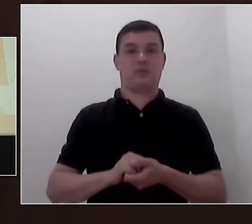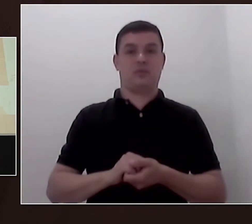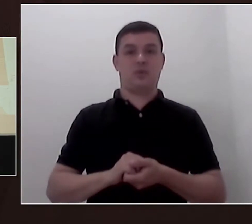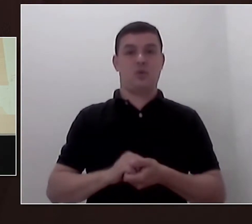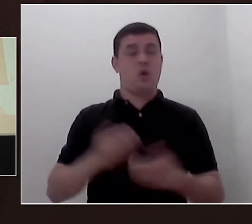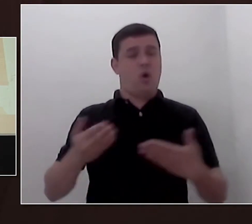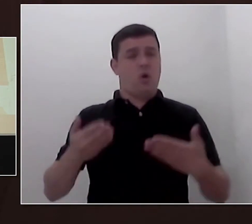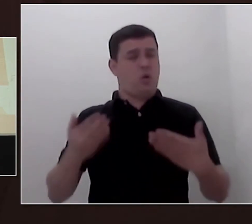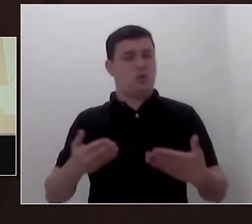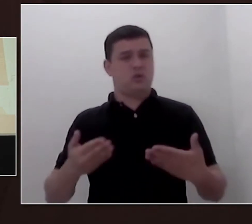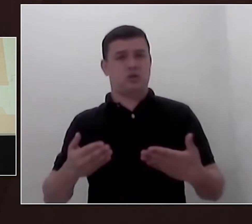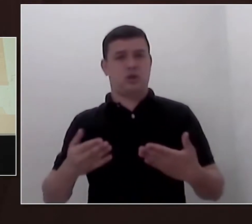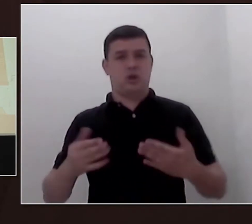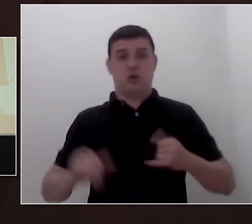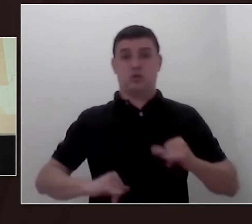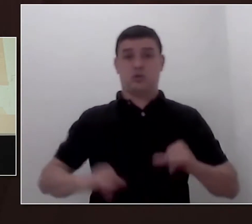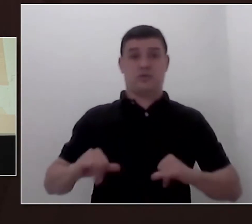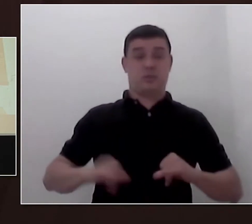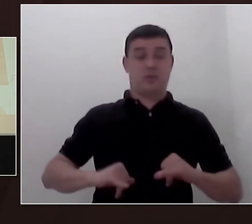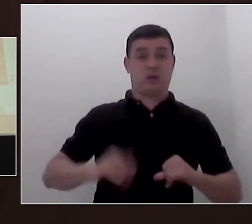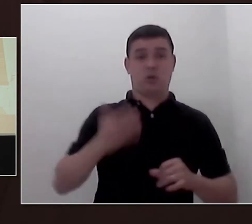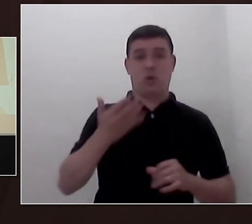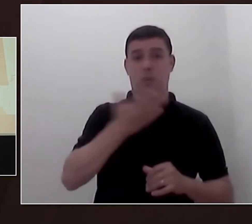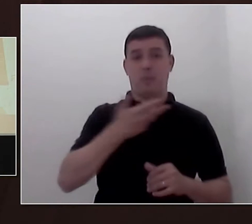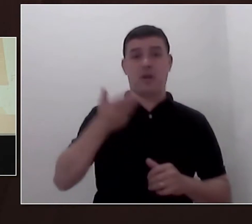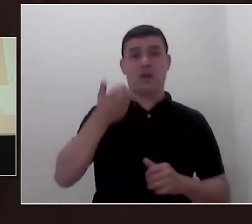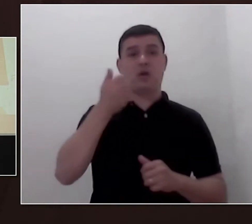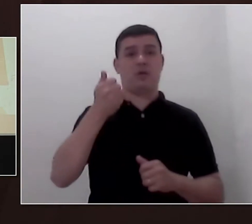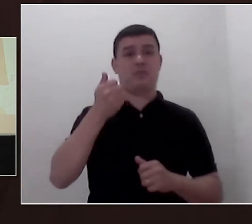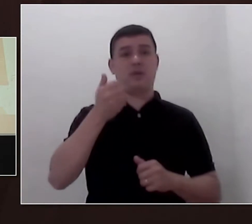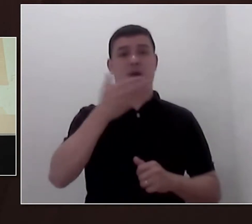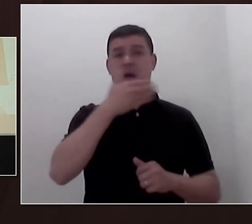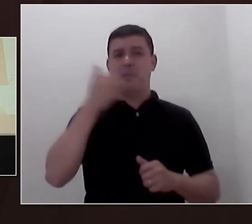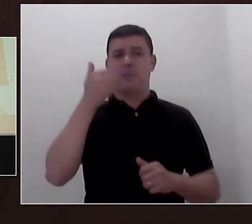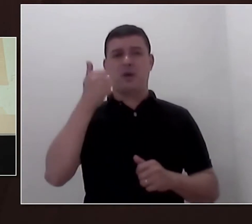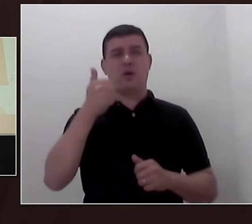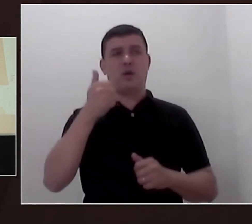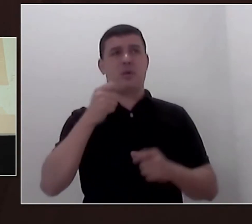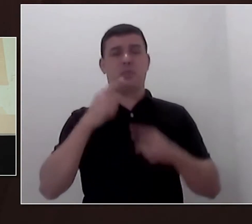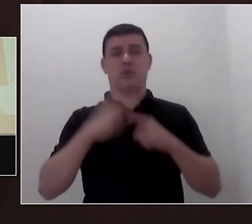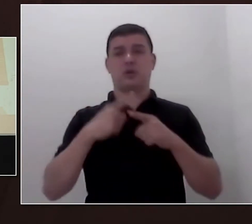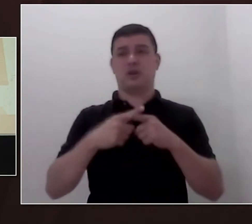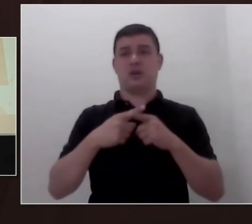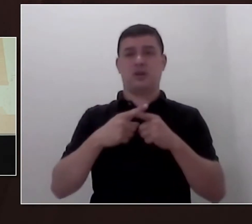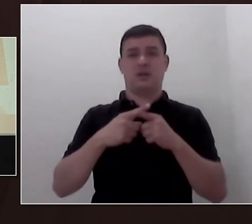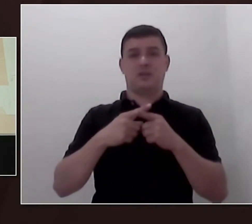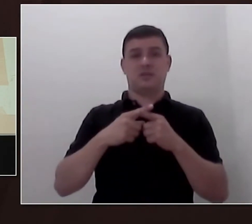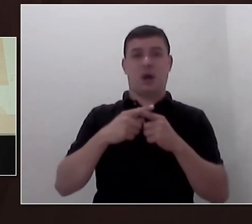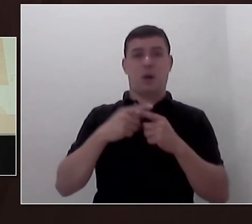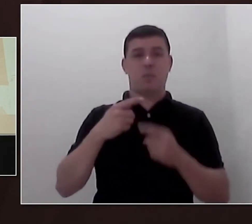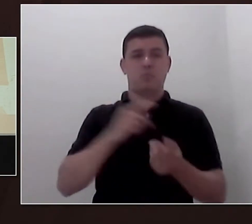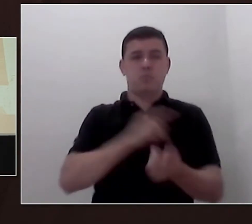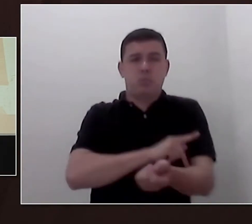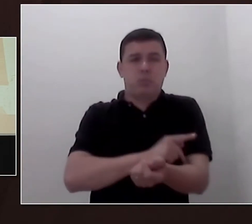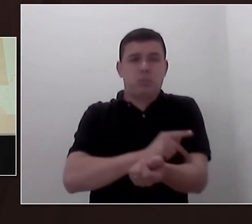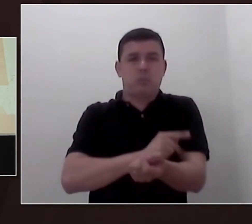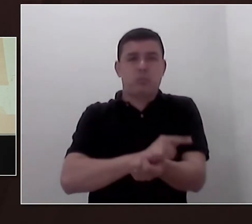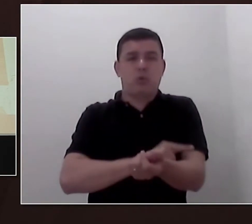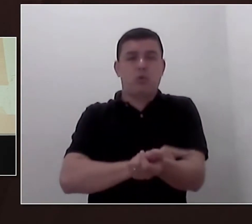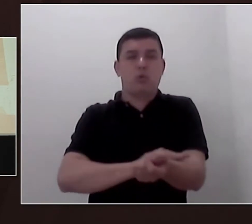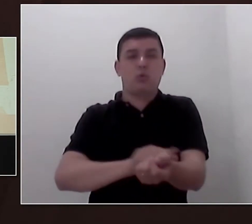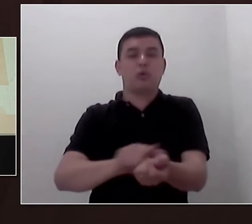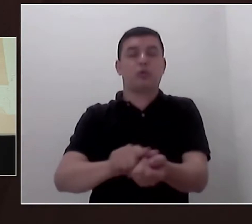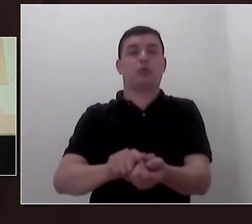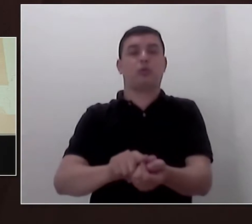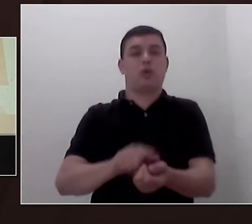ter favor de ninguém, não é? Porque assim nós mantemos nossa pureza, mantemos a